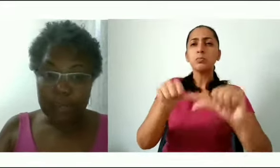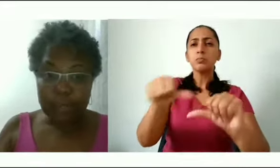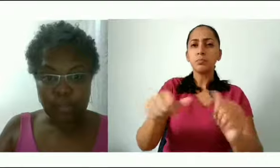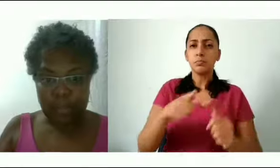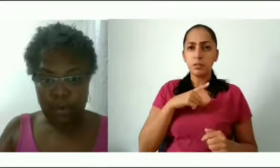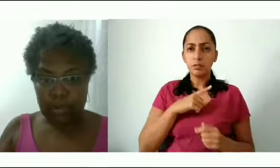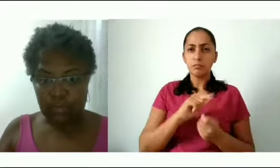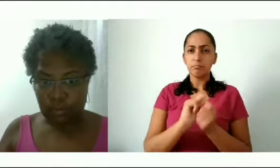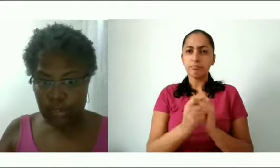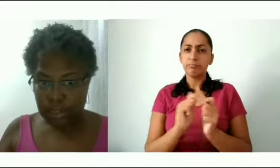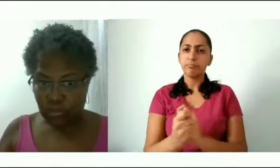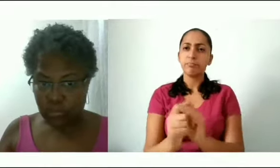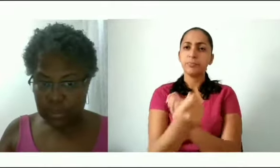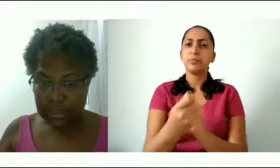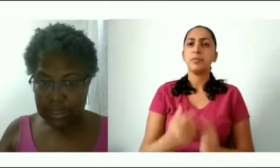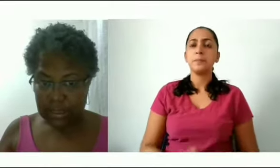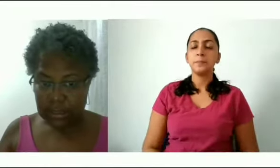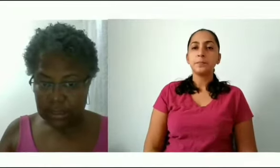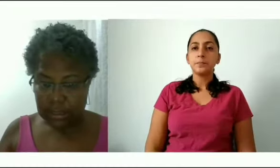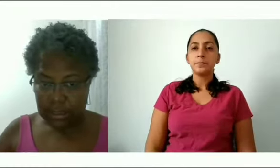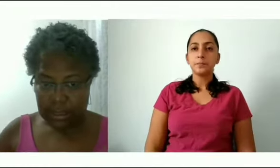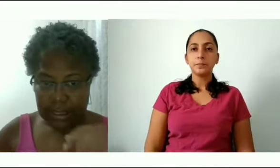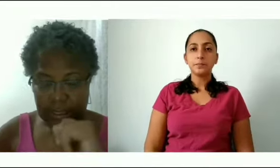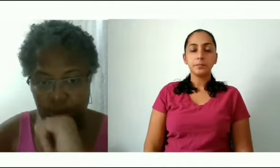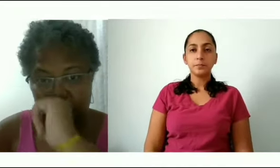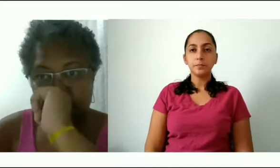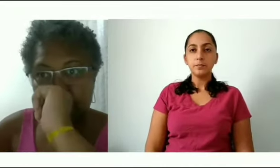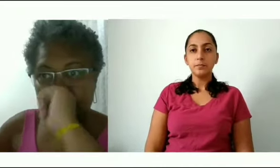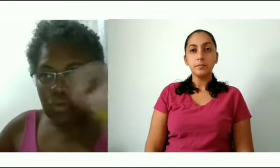a gripe espanhola foi dessas